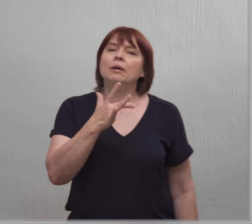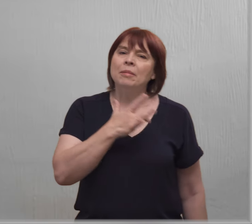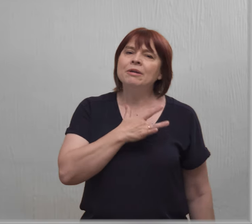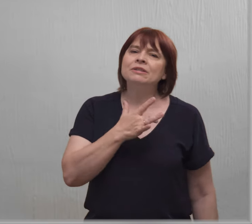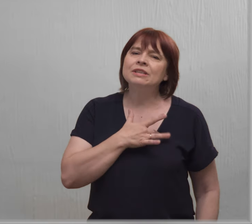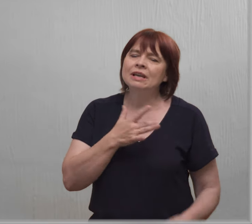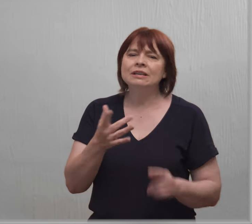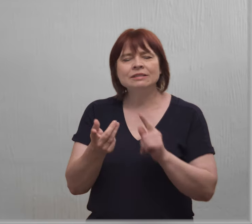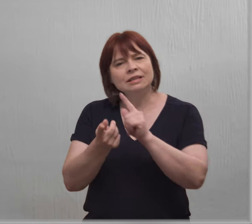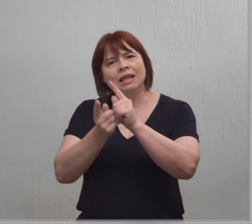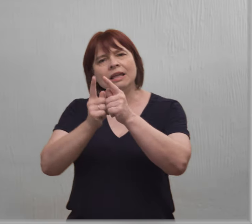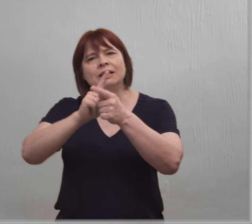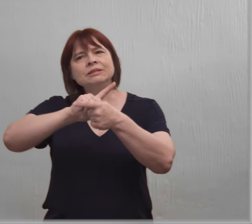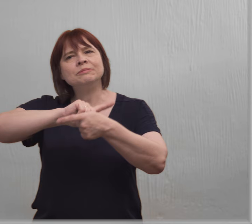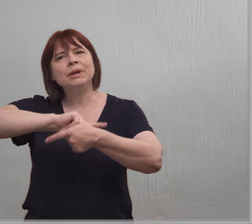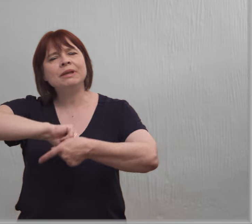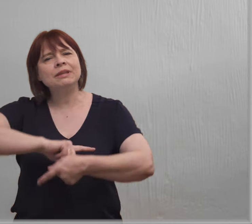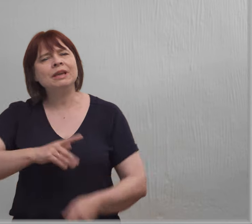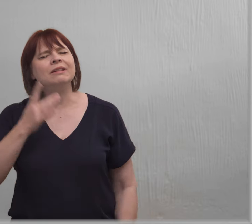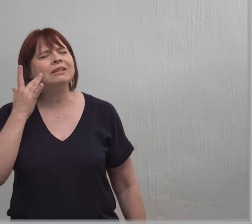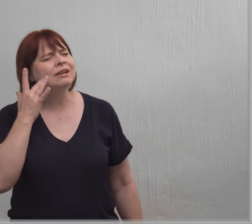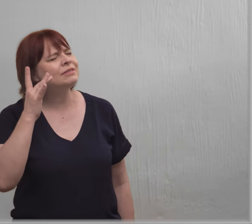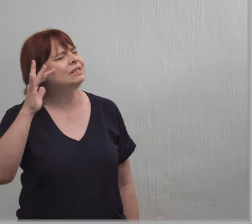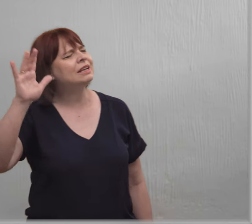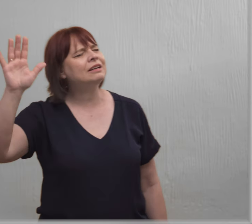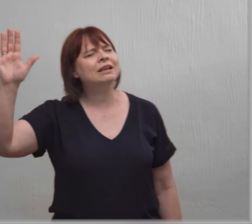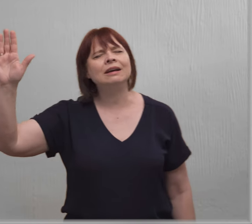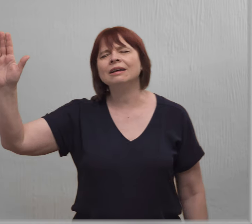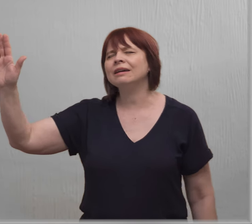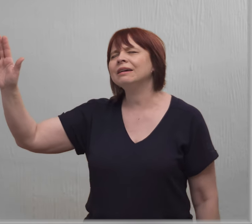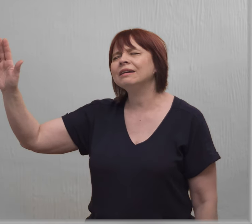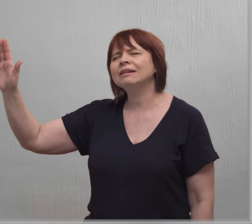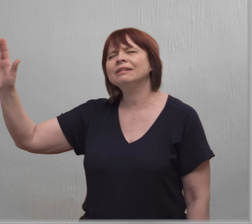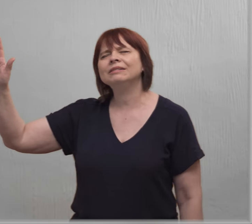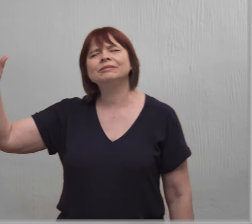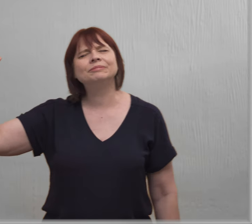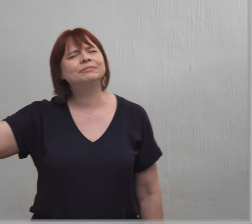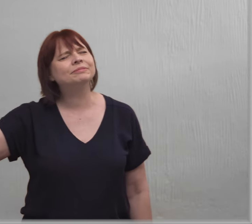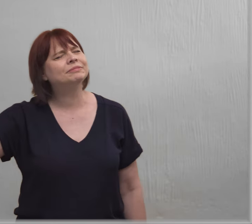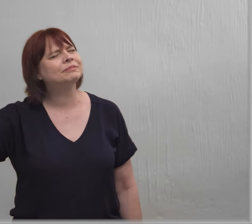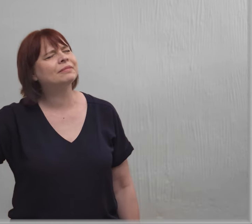рядом. Мое сердце изменил навсегда.